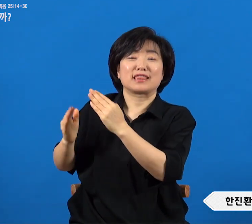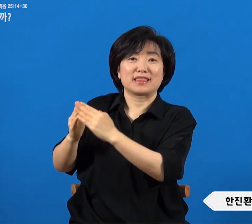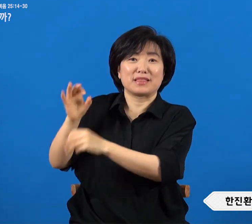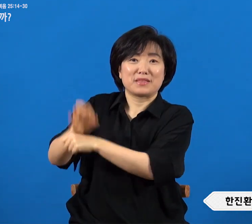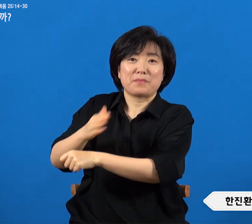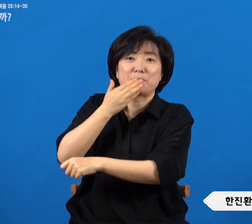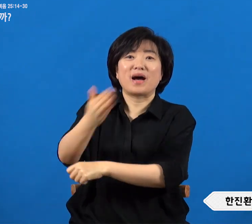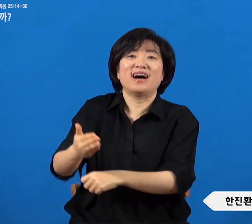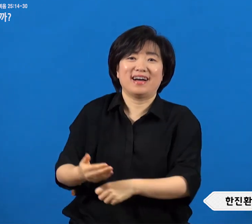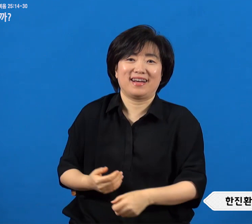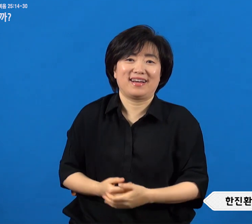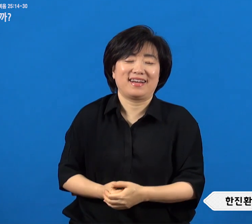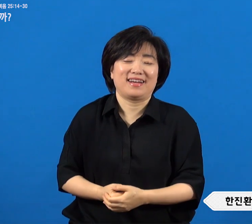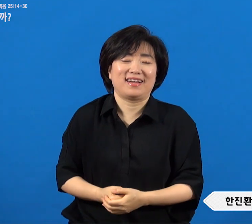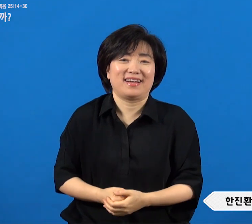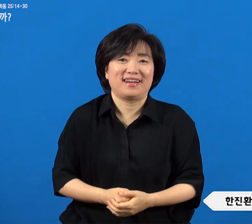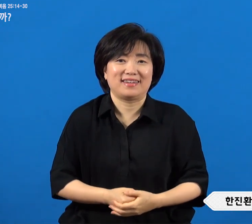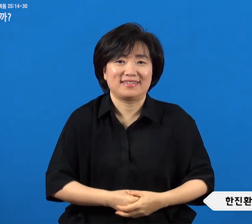했다고 합니다.